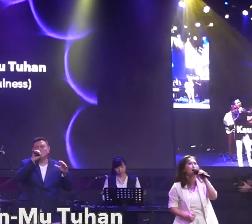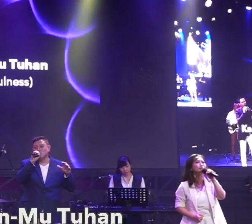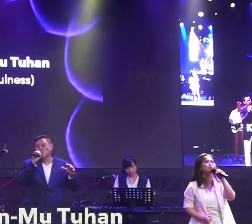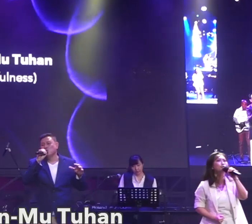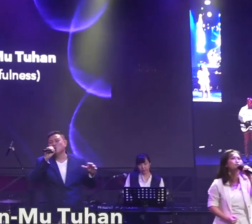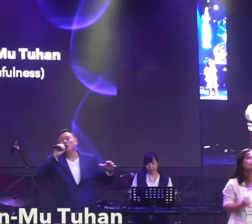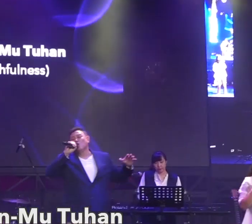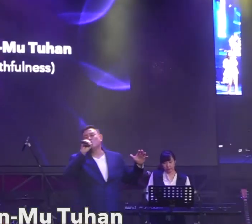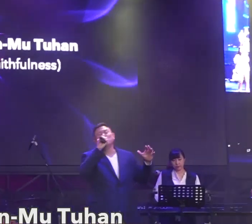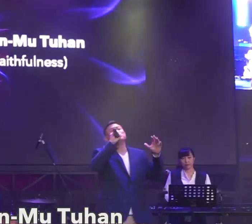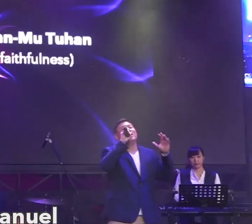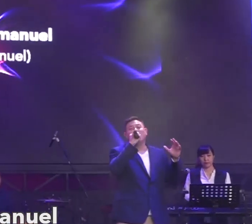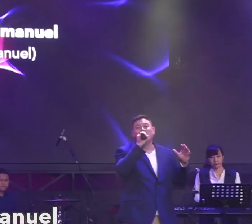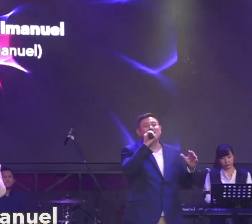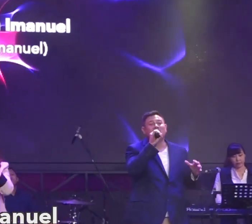kesetiaan-Mu